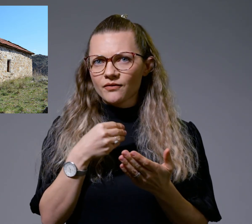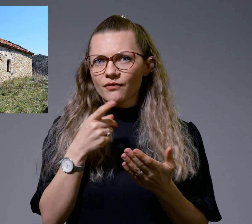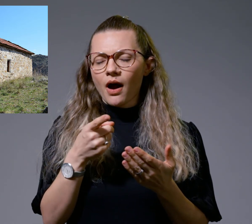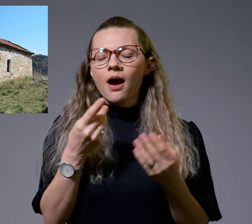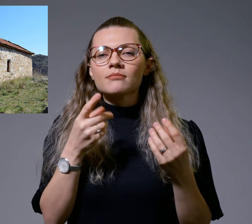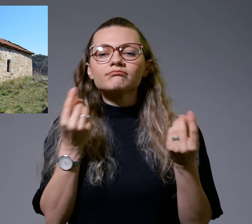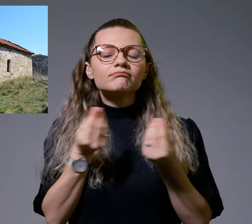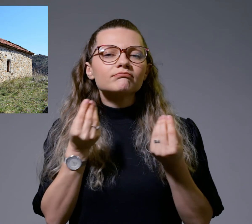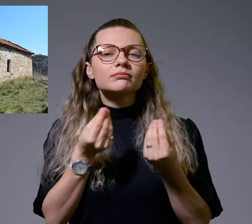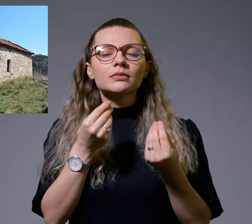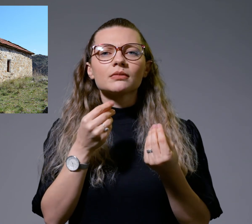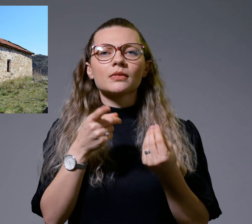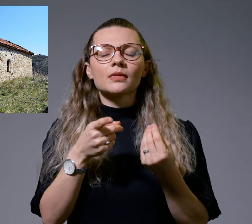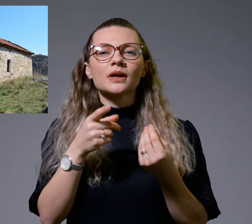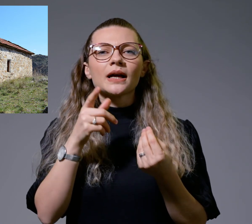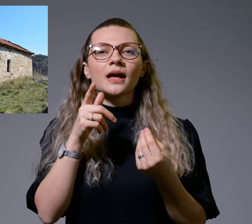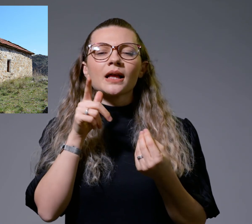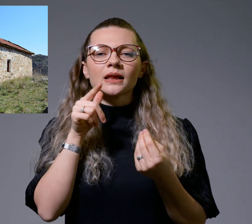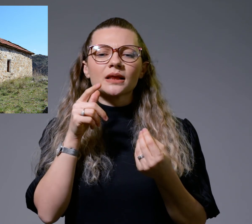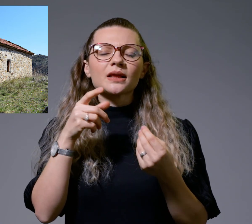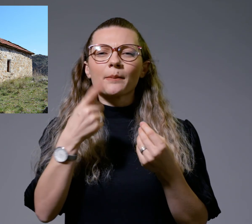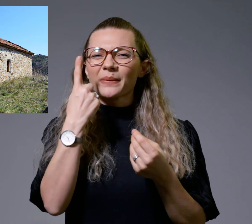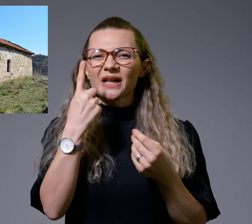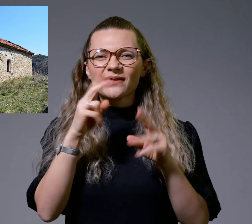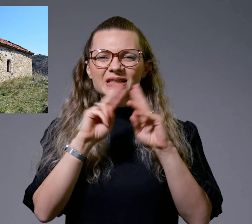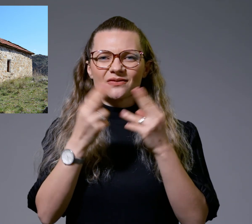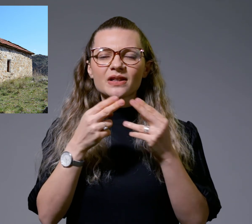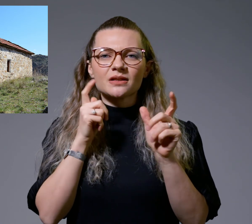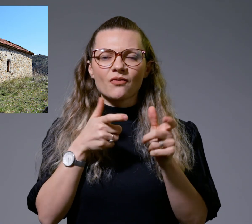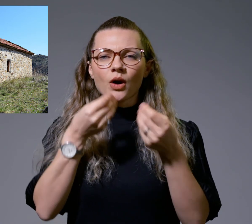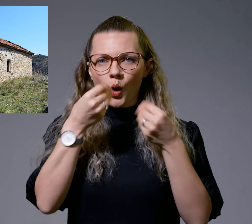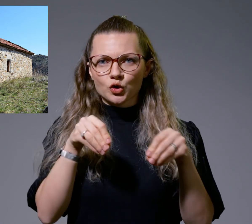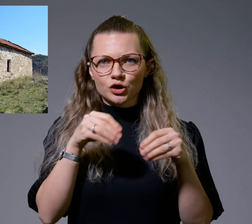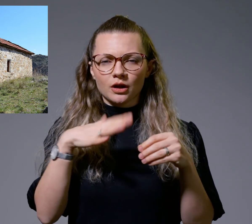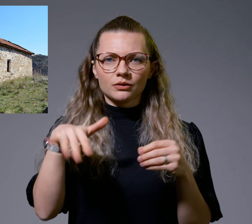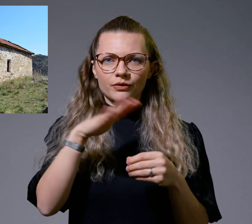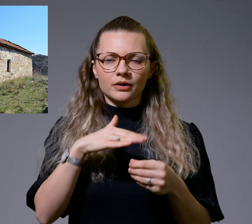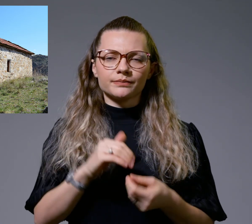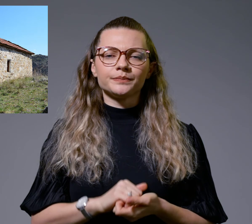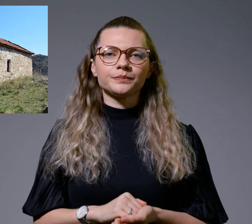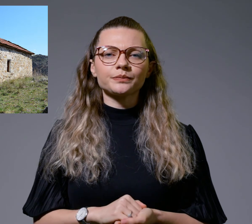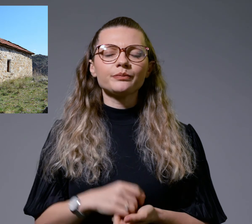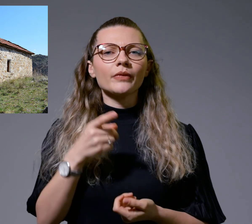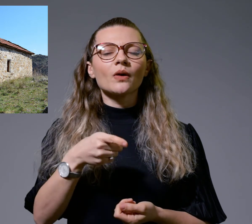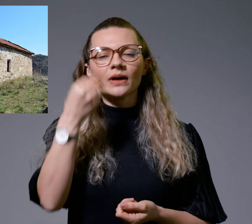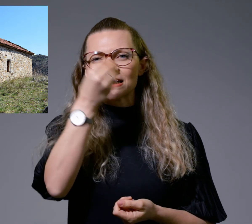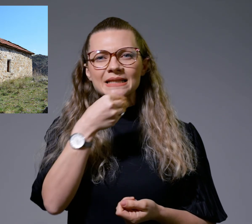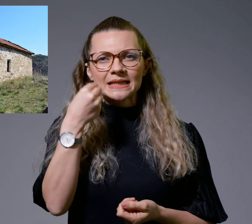начин пострадале во текот на Првата светска војна. Црквичката е